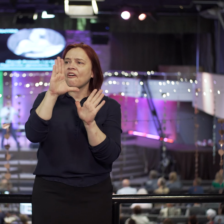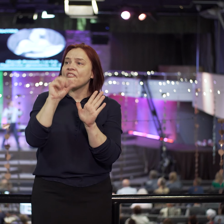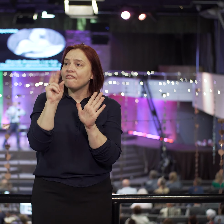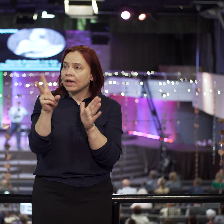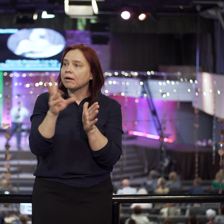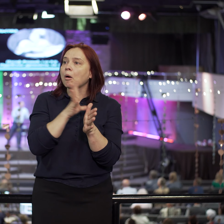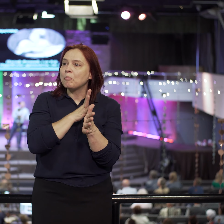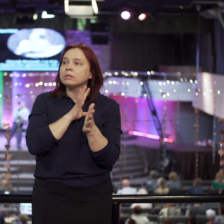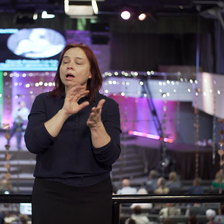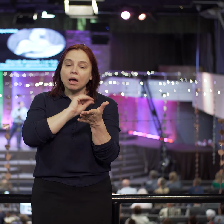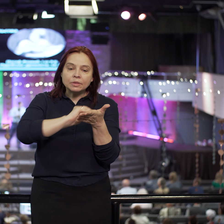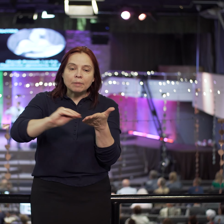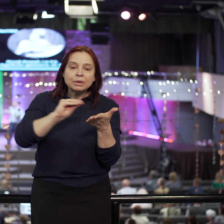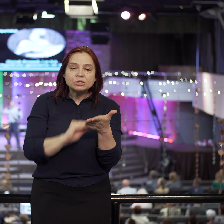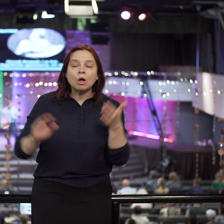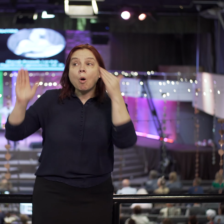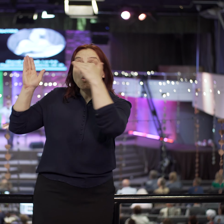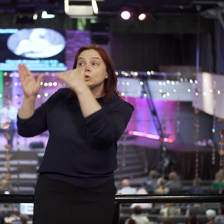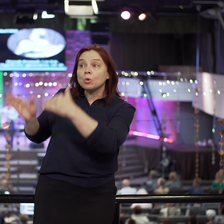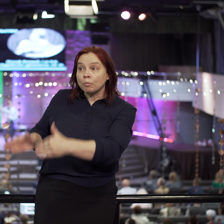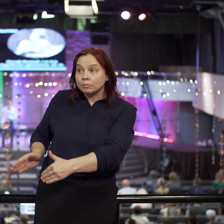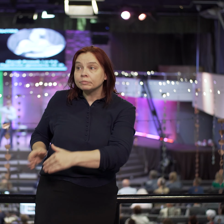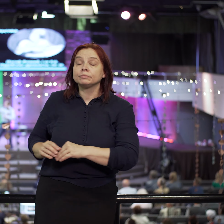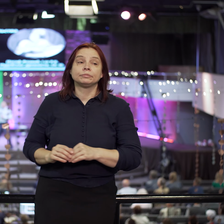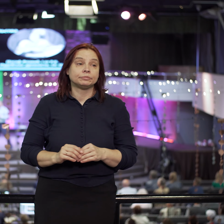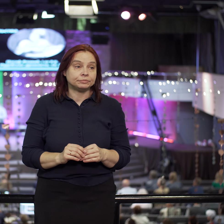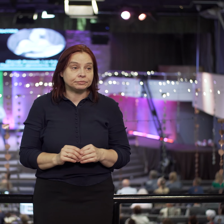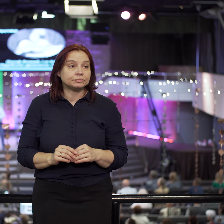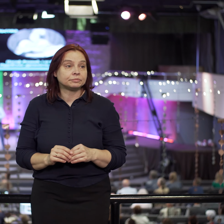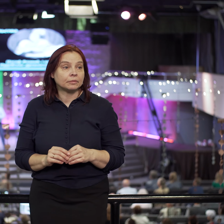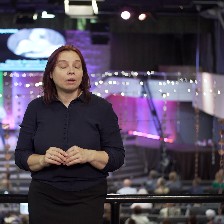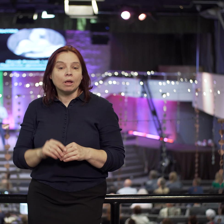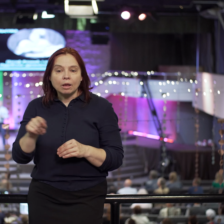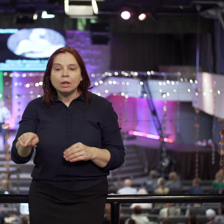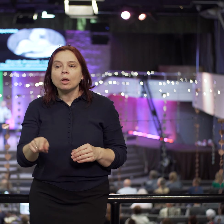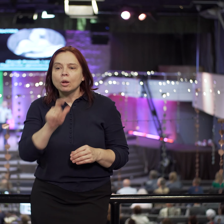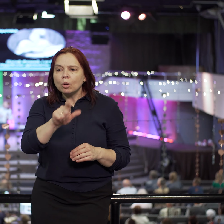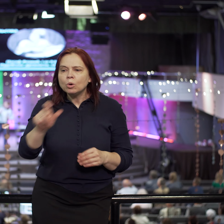А история, которая накапливалась у народа,